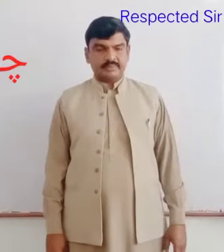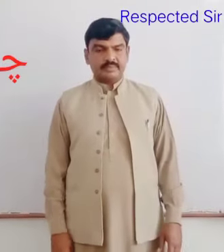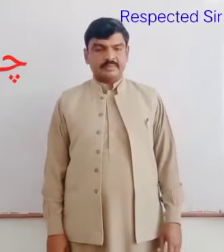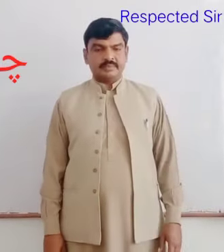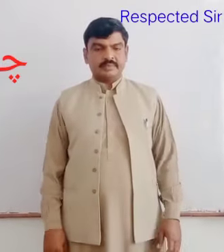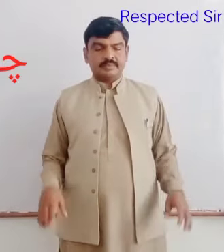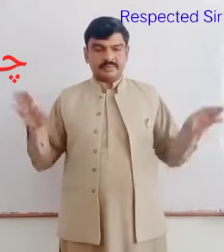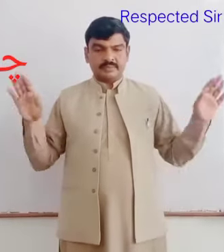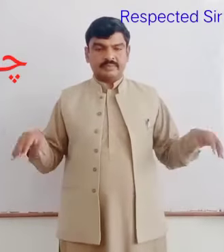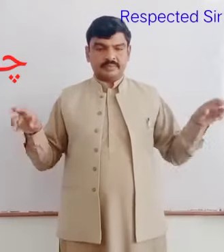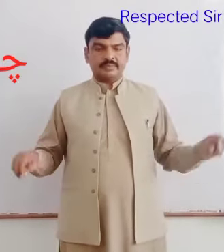चमगादड़,